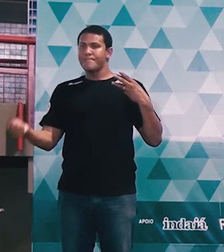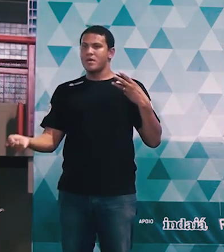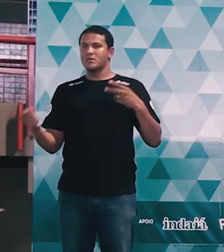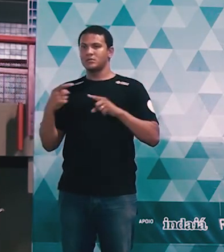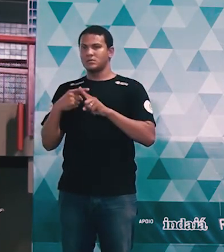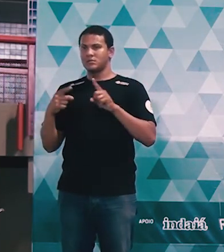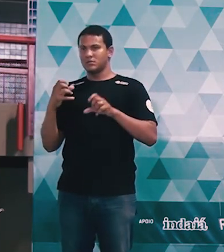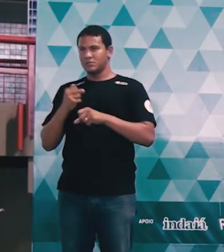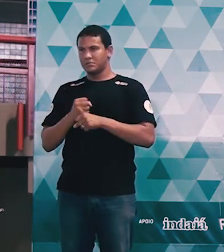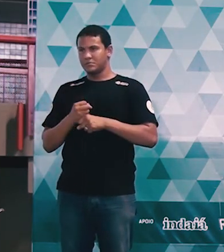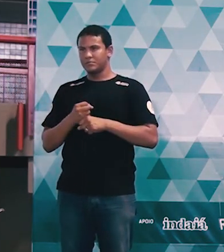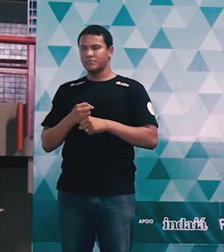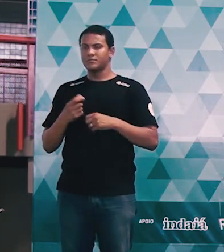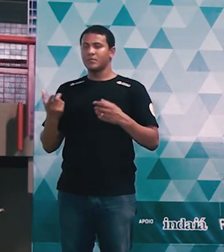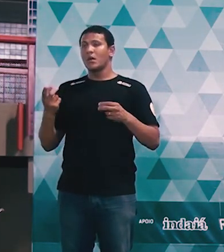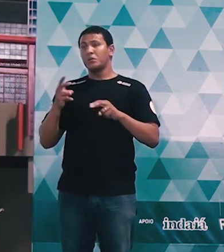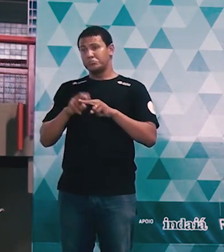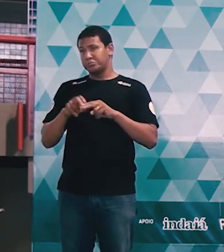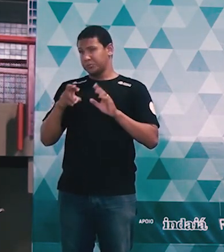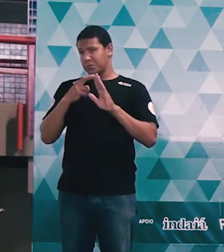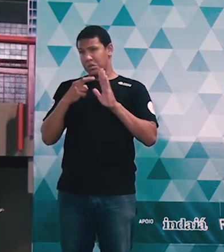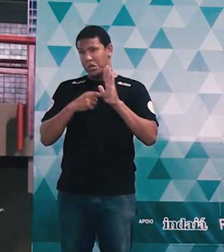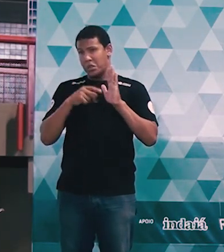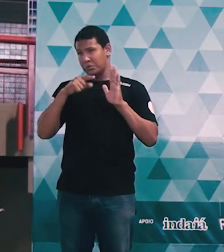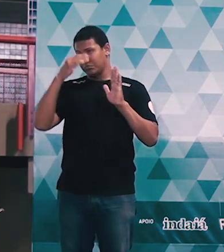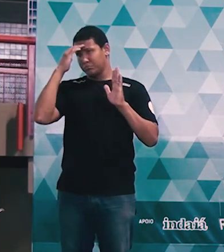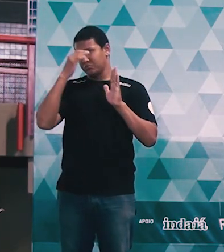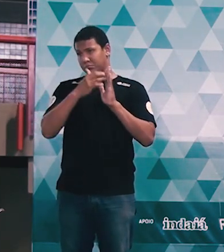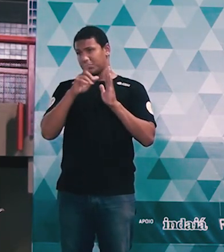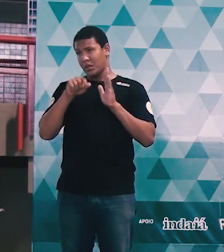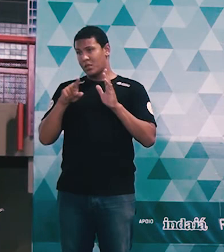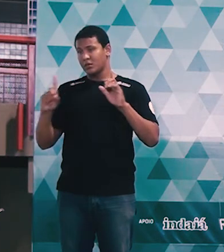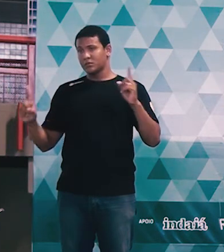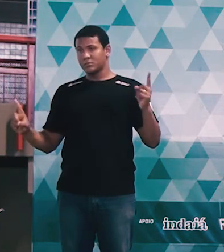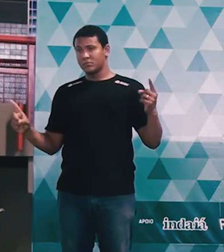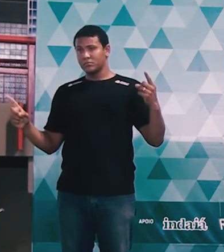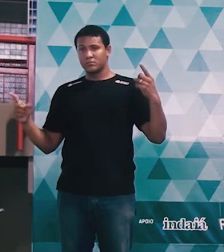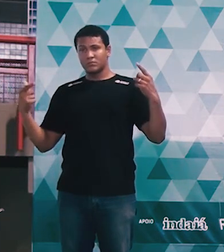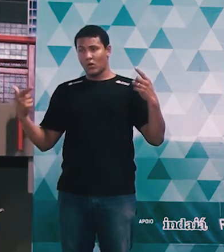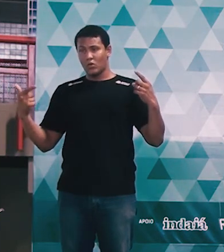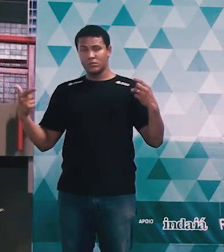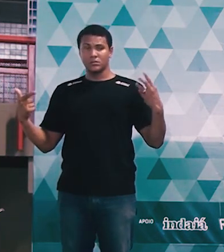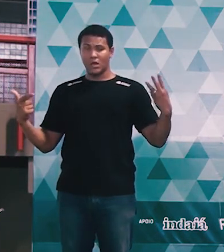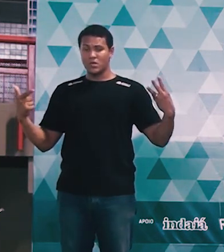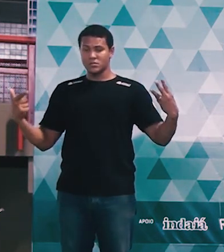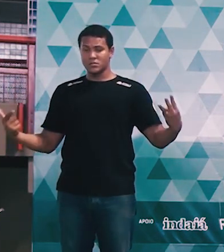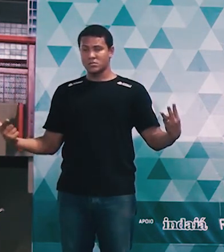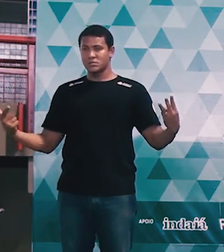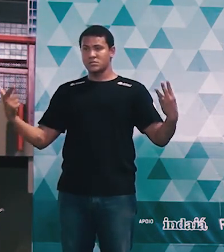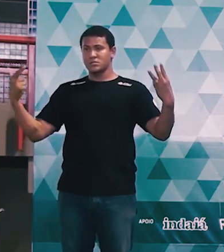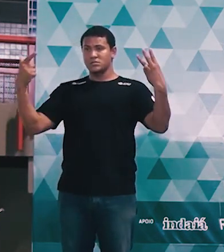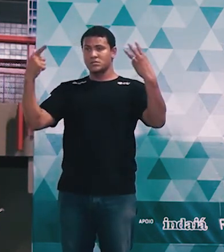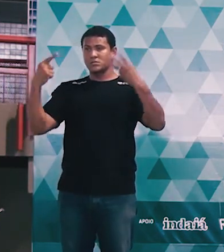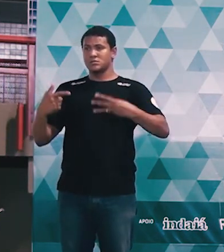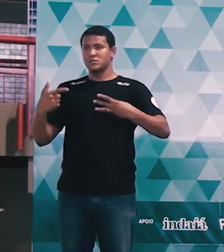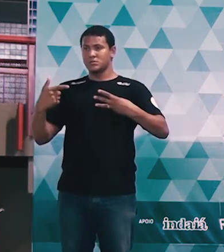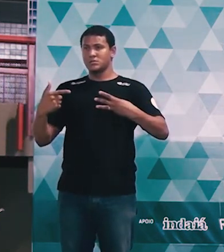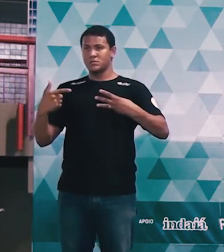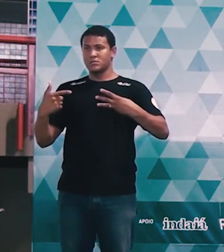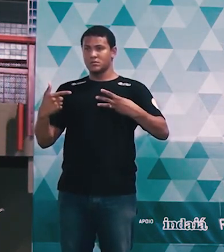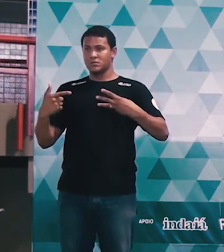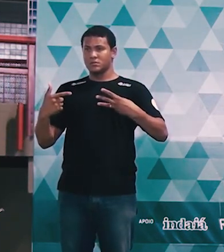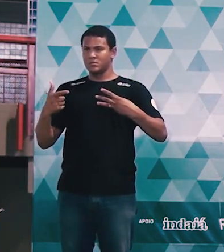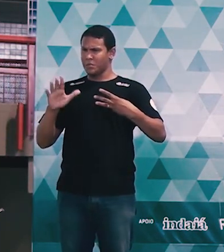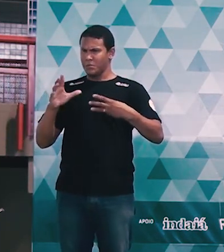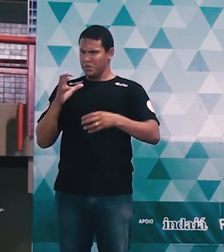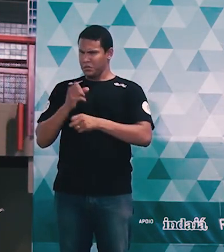menos regular é o atleta 2. Pela regra do torneio, a primeira luta tem que ser realizada com esses 2